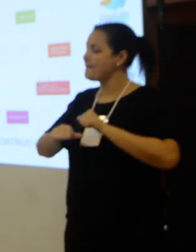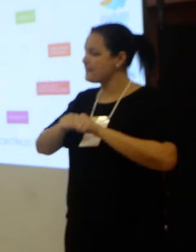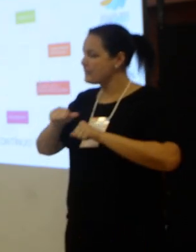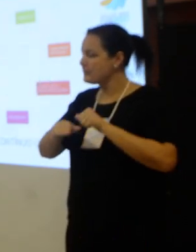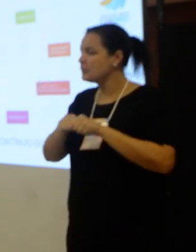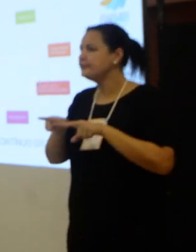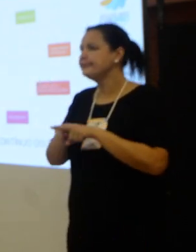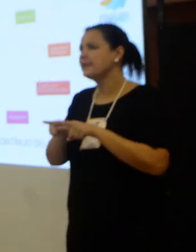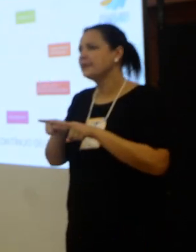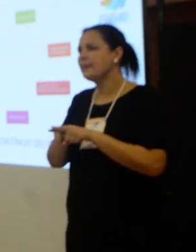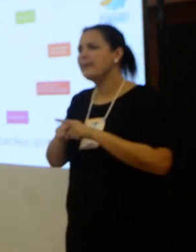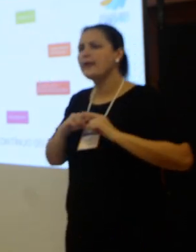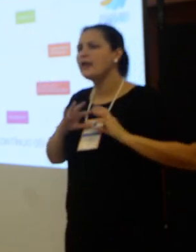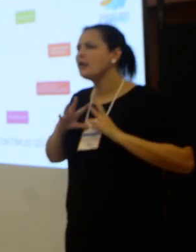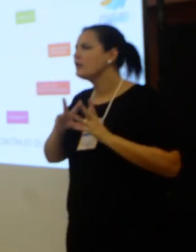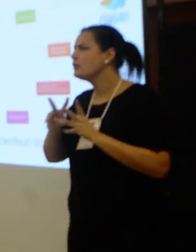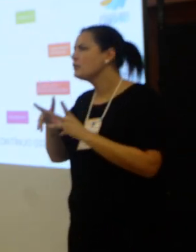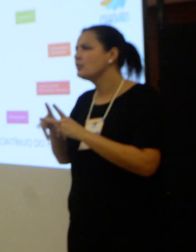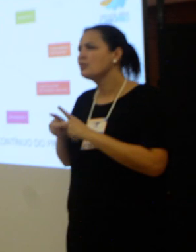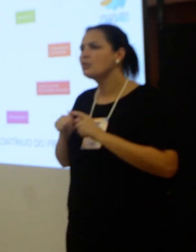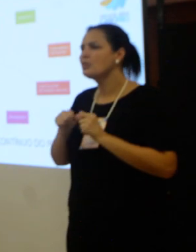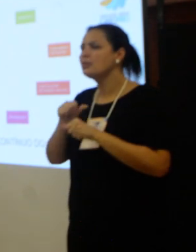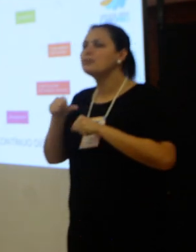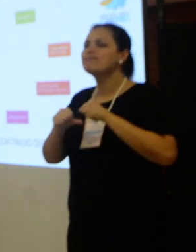Então, tudo muda o tempo todo, né? No mundo.